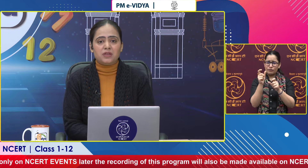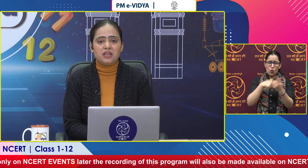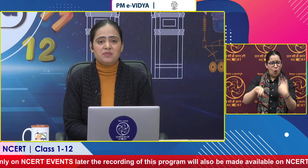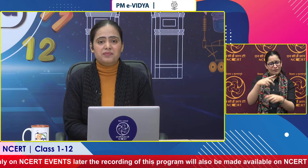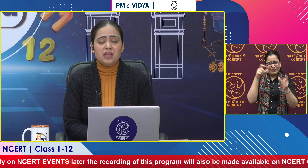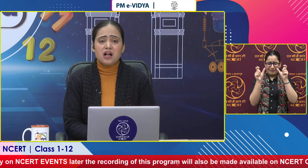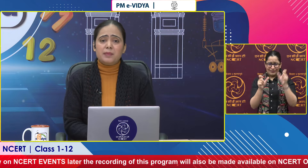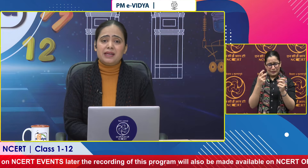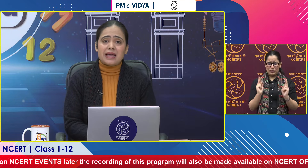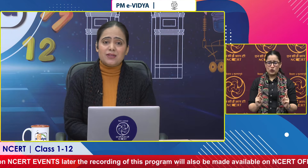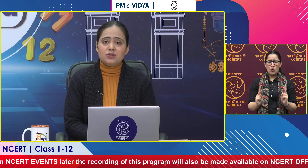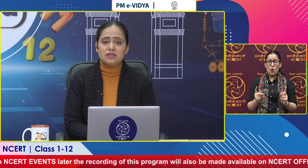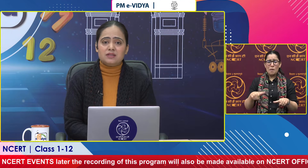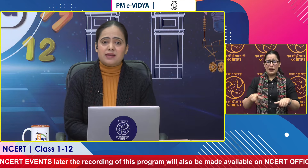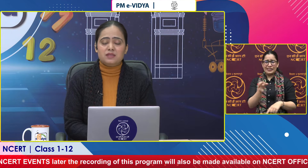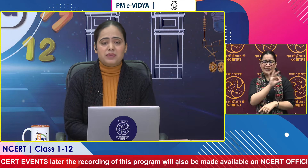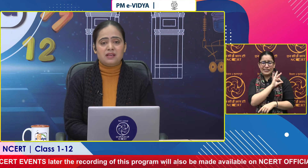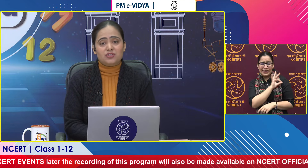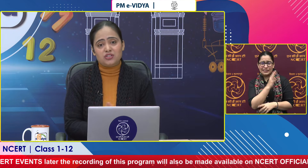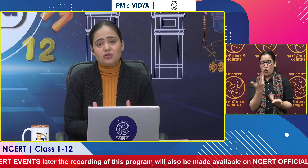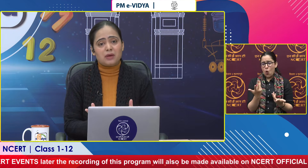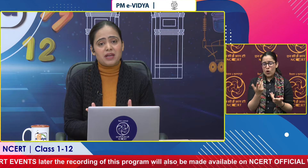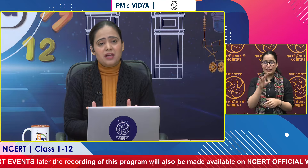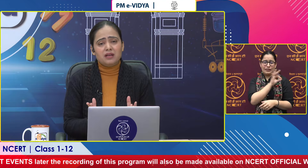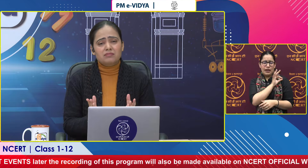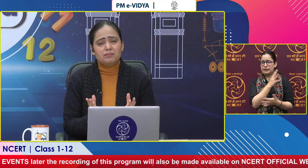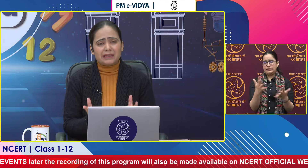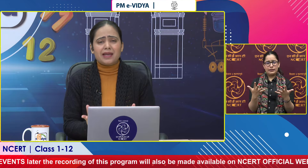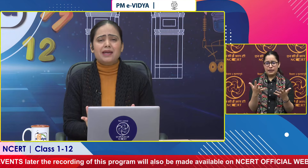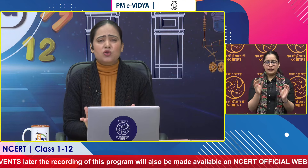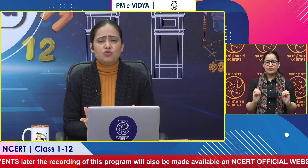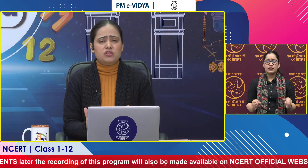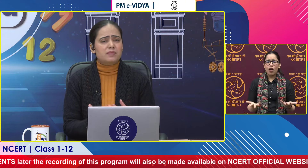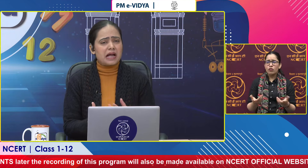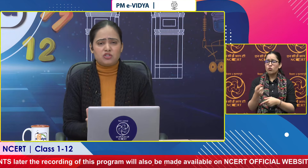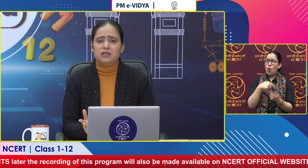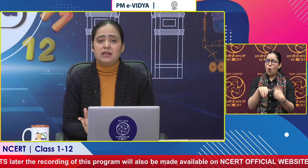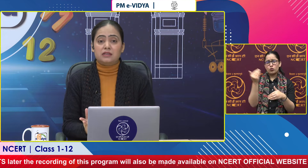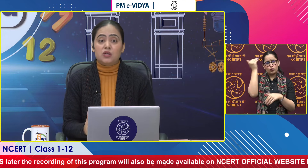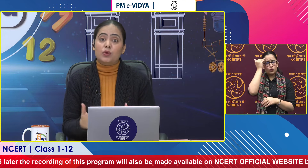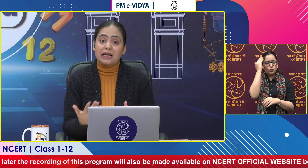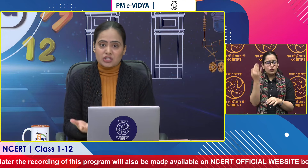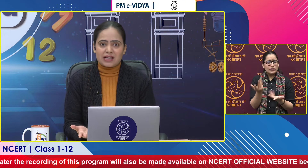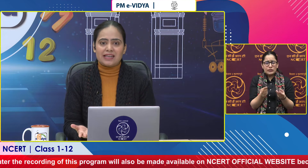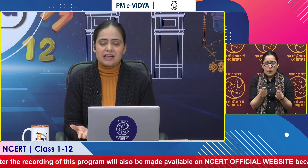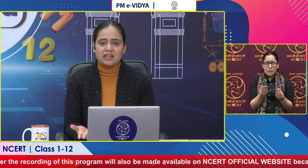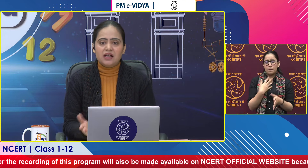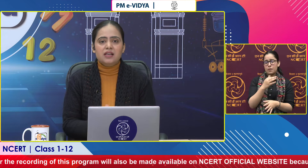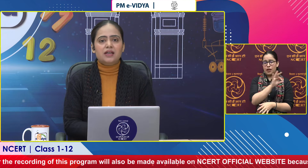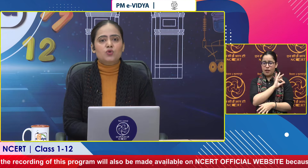के लिए। हमारी लाइक्स और डिसलाइक्स भी हमें पता है कि कुछ चीज़ें हमें अच्छी नहीं लगती, कोई अच्छा नहीं लगता, लेकिन